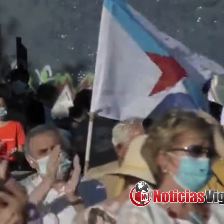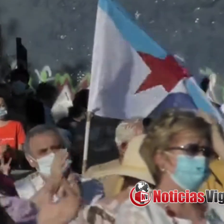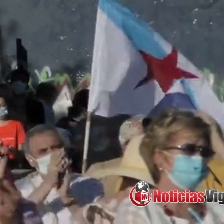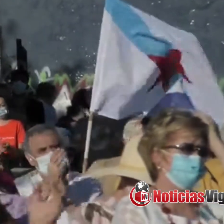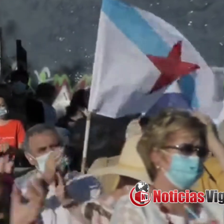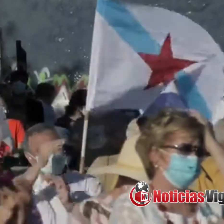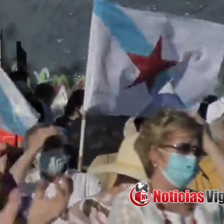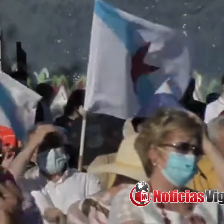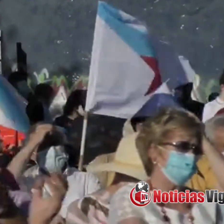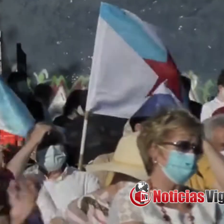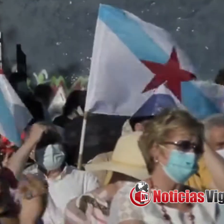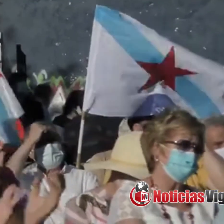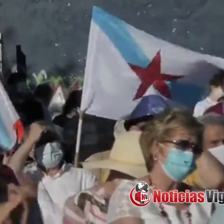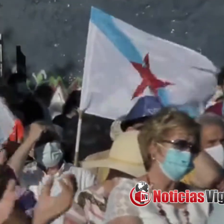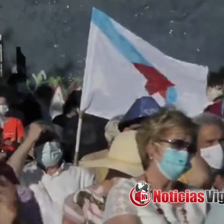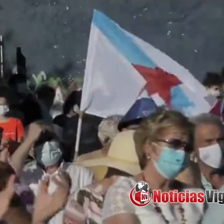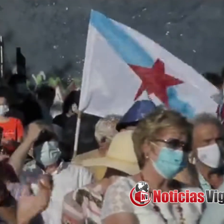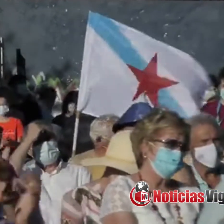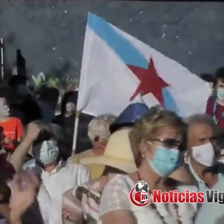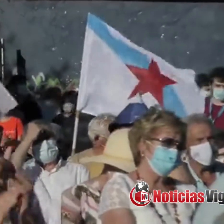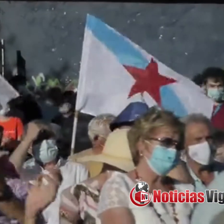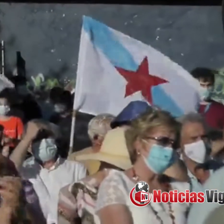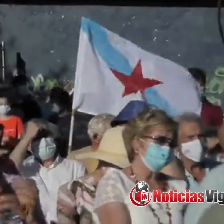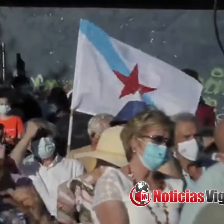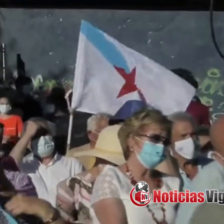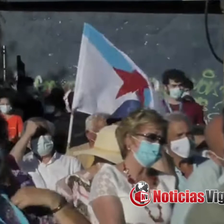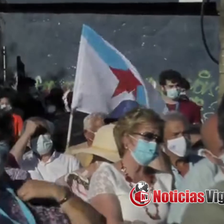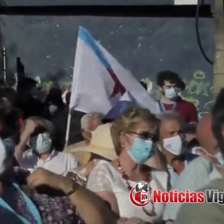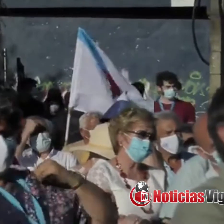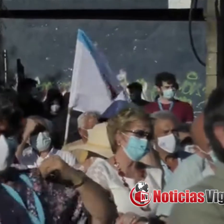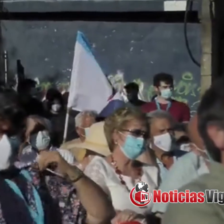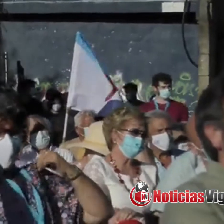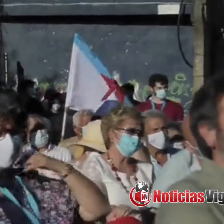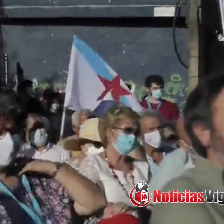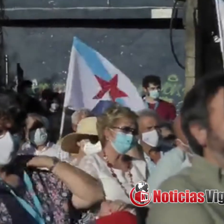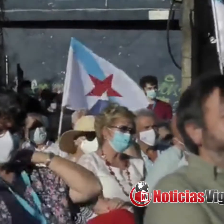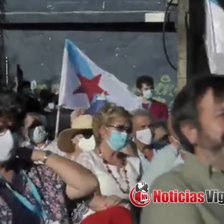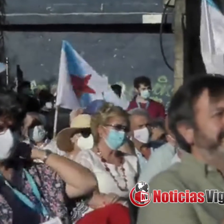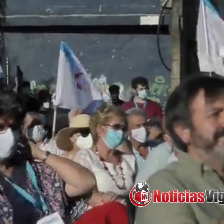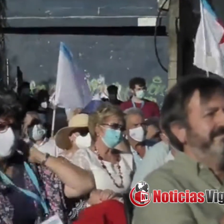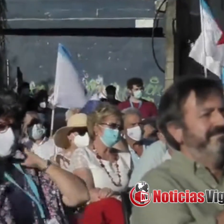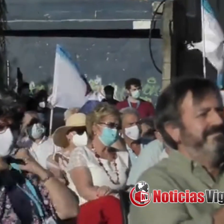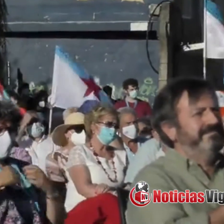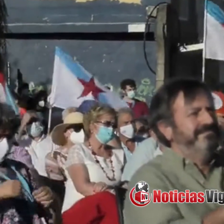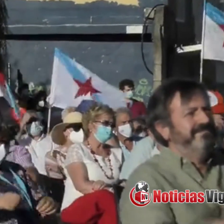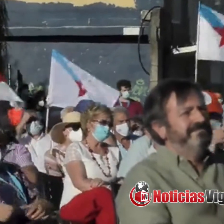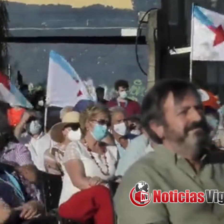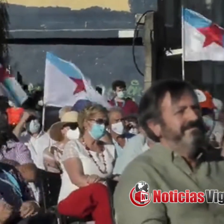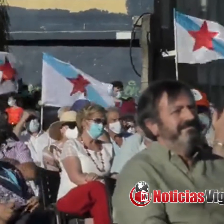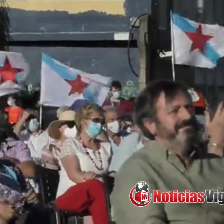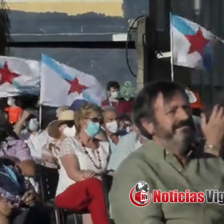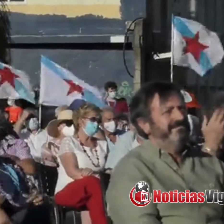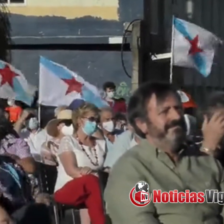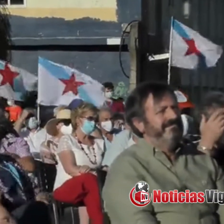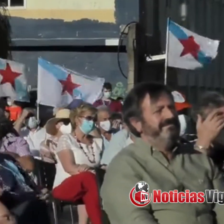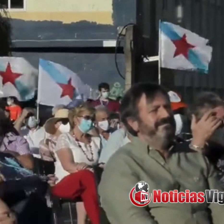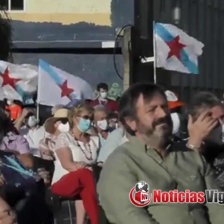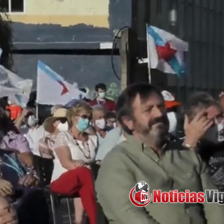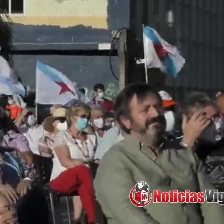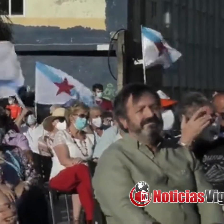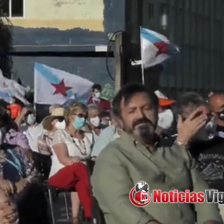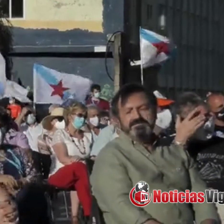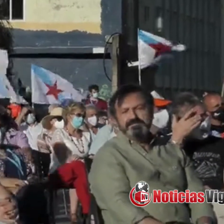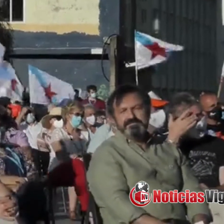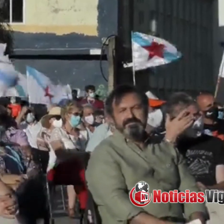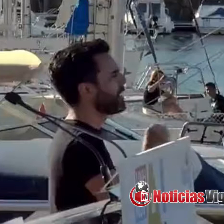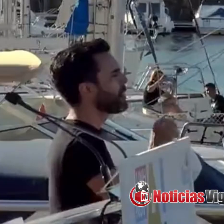E como decía, na vida hai que facer escollas e é bon facelas con coherencia. Cando se trata de defender